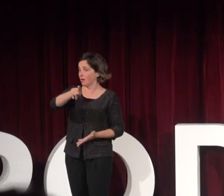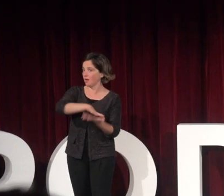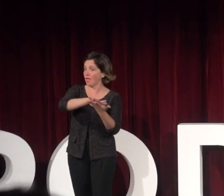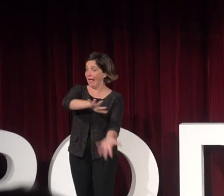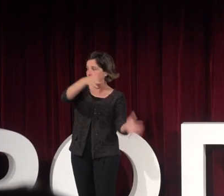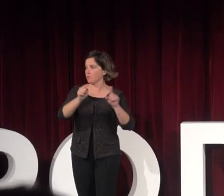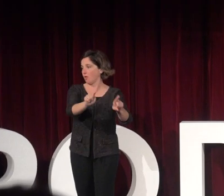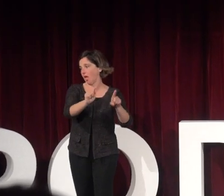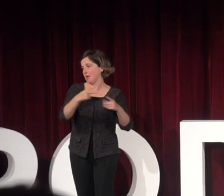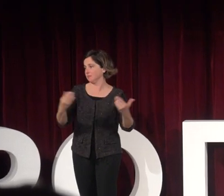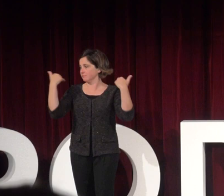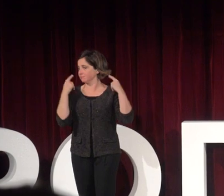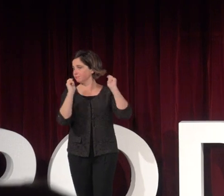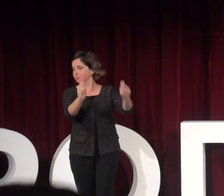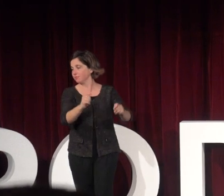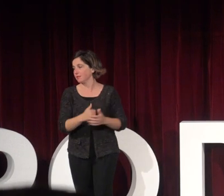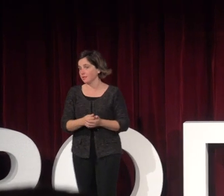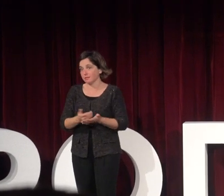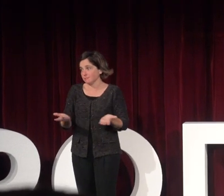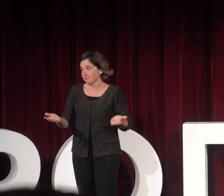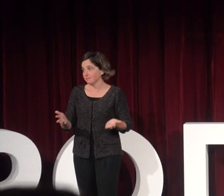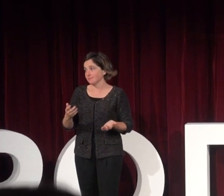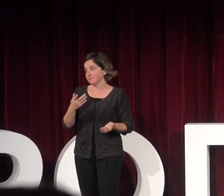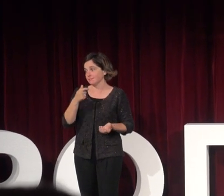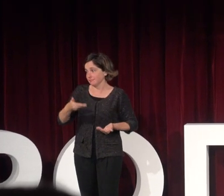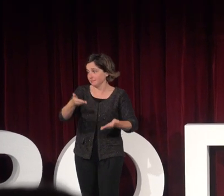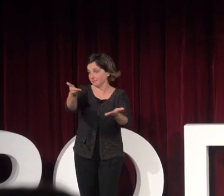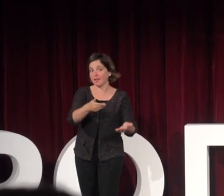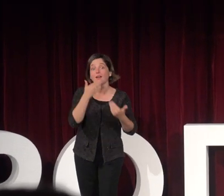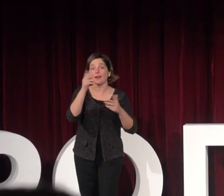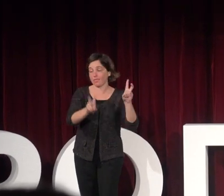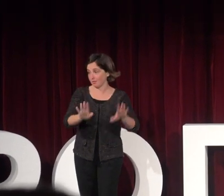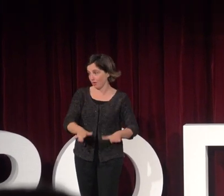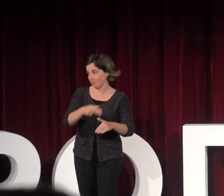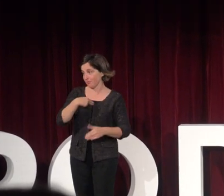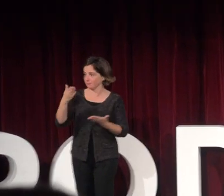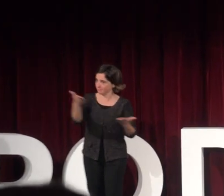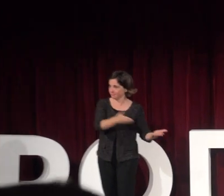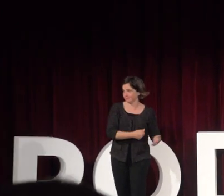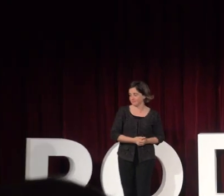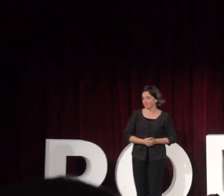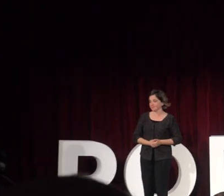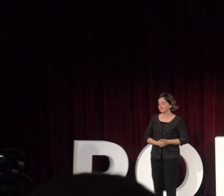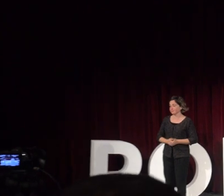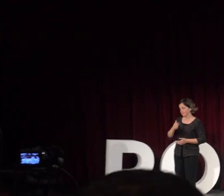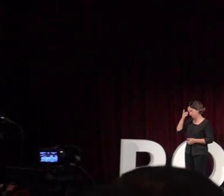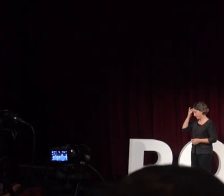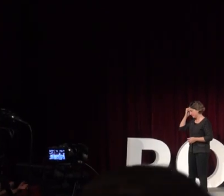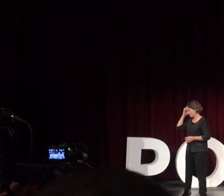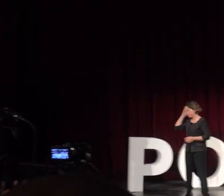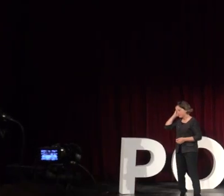cambio. Y bueno, darte la palabra, Pablo. Muchas gracias por estar hoy aquí. ¡Arronte